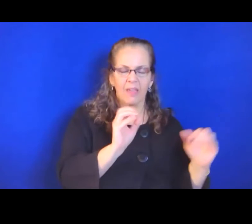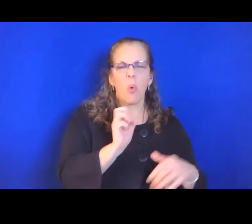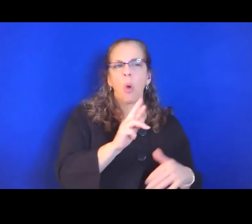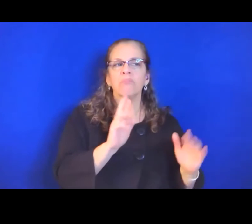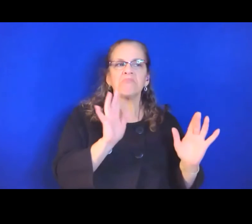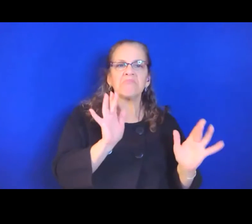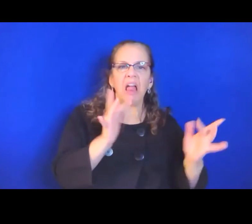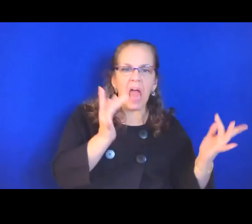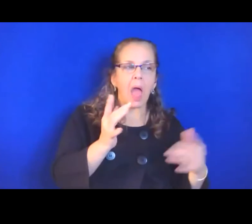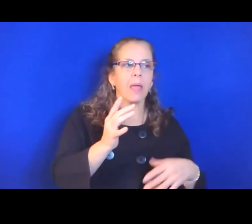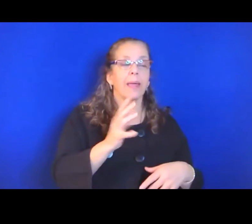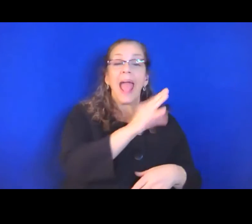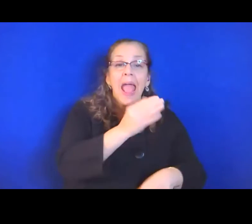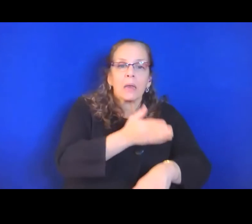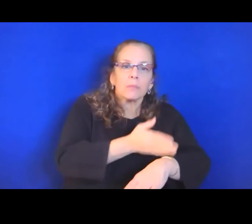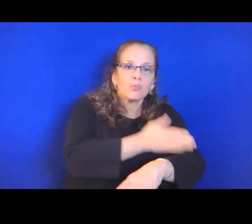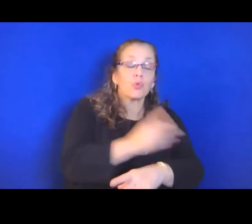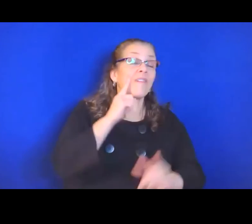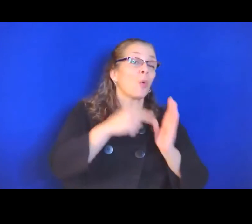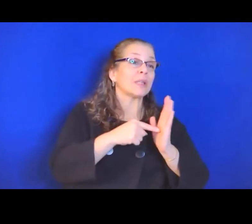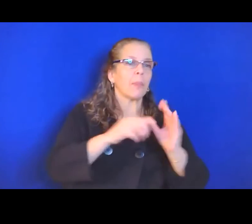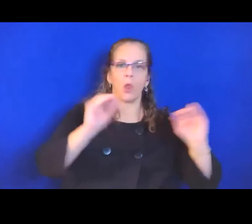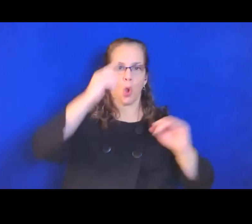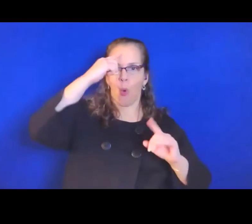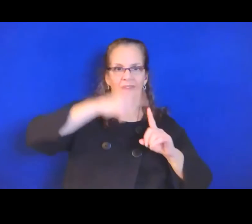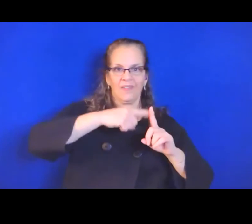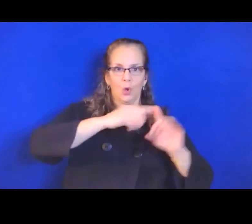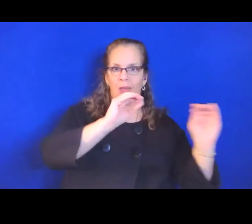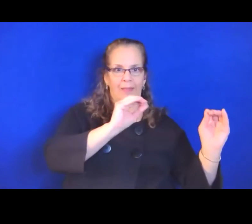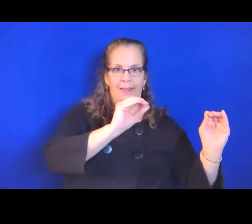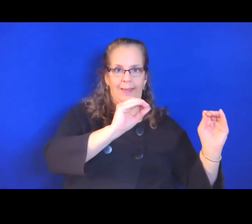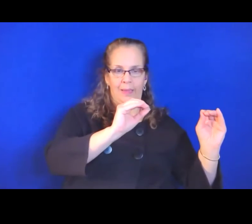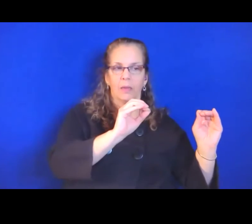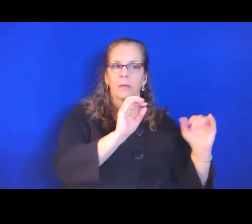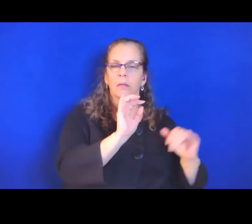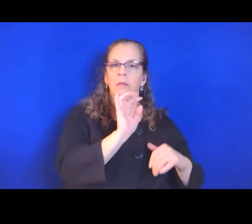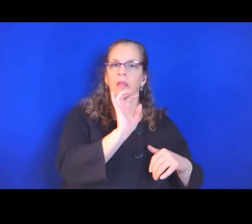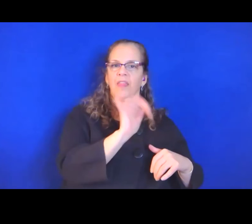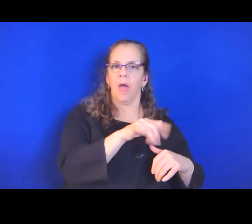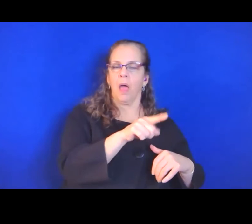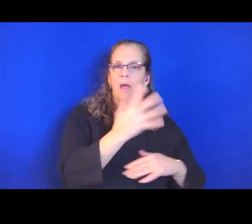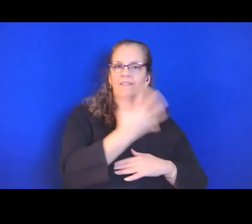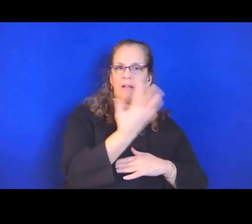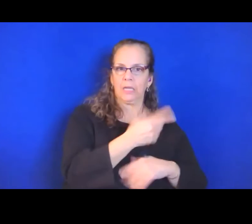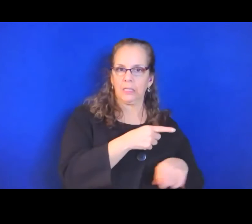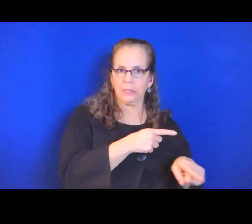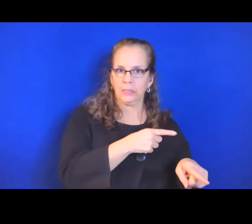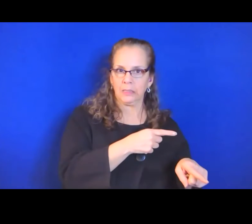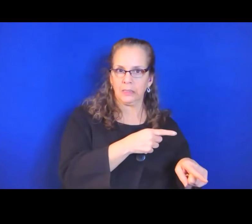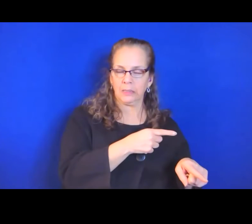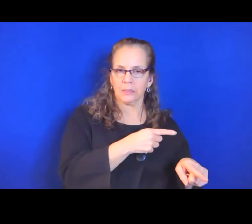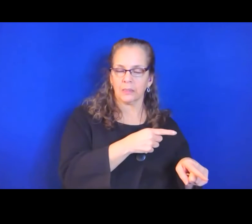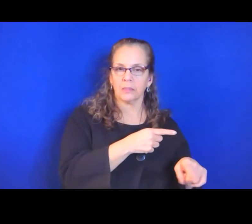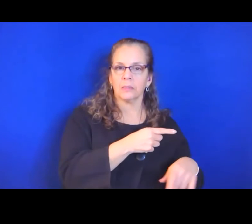For example, you don't have a fever. 如果一些已经退烧的人呢，没有发烧。 Emerge